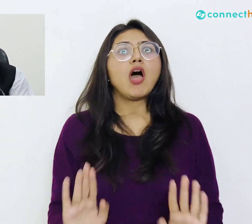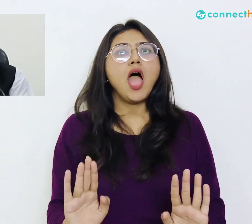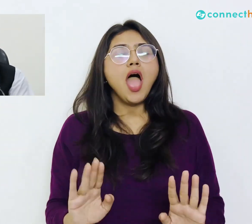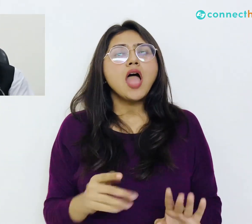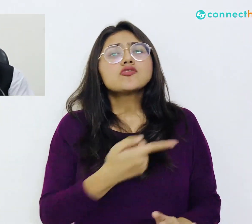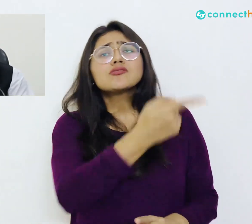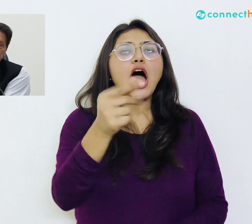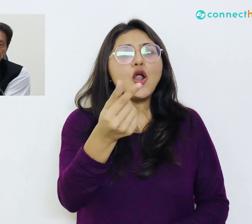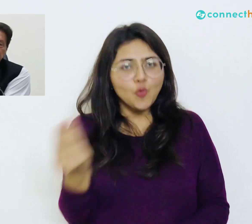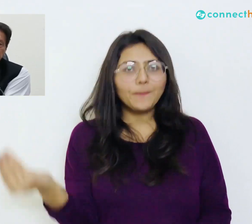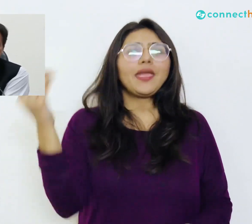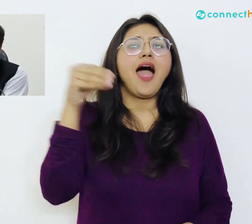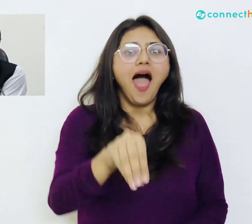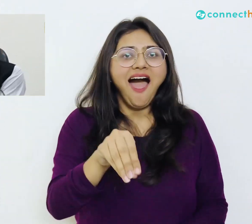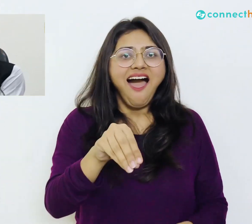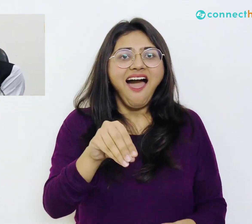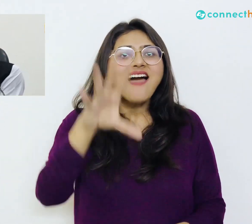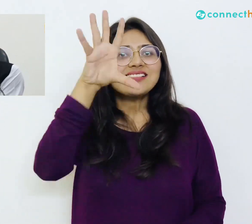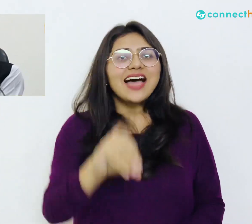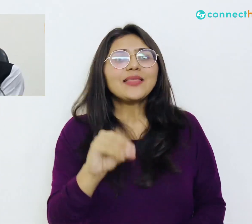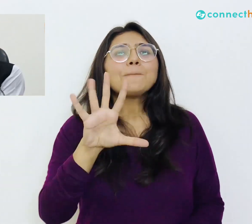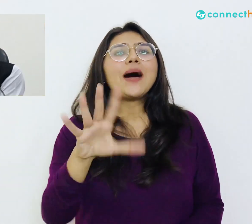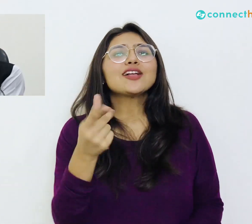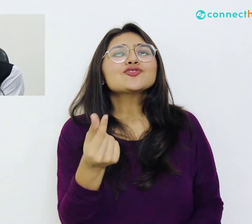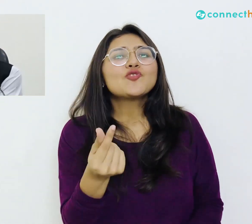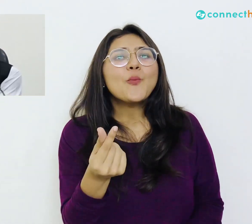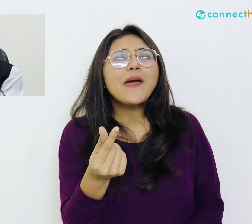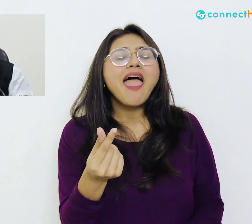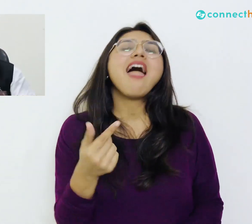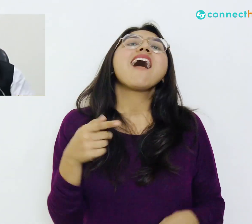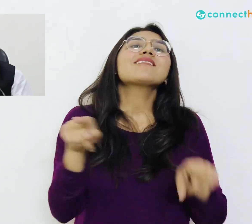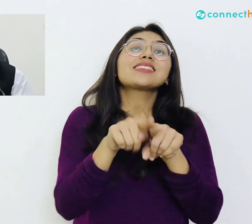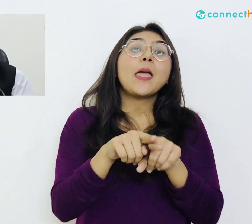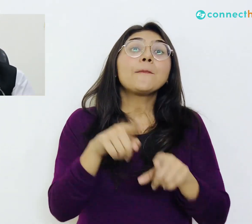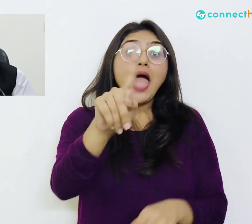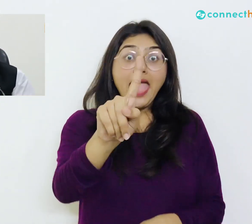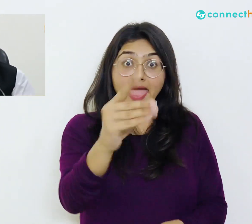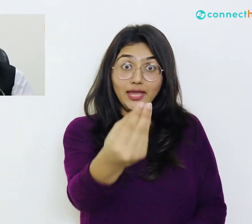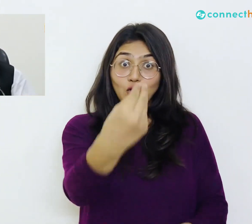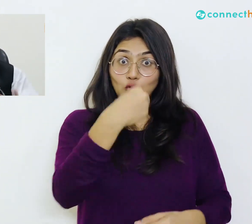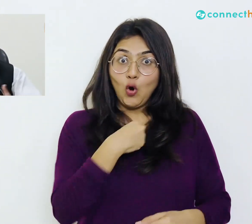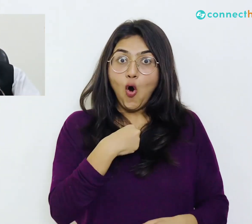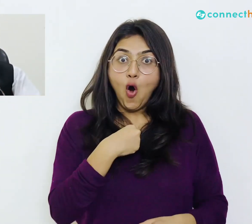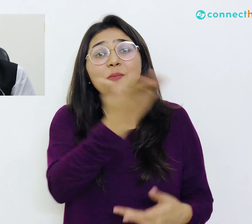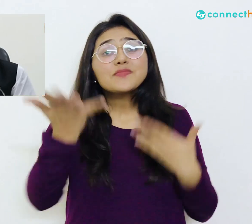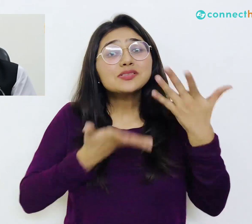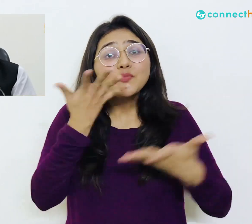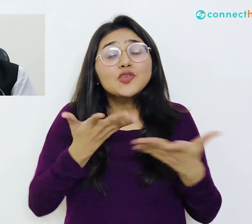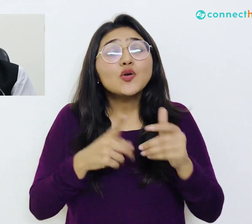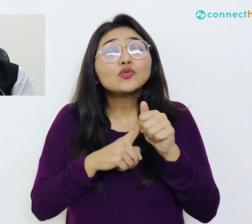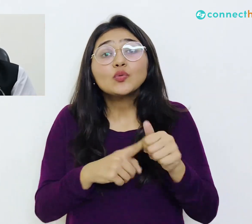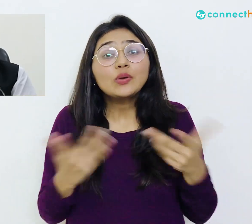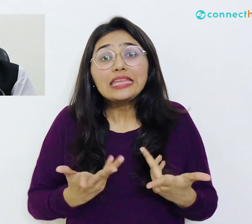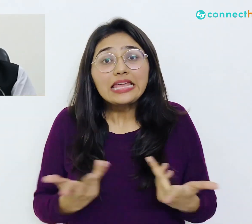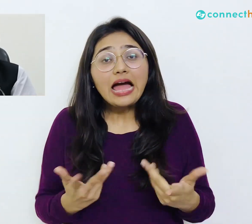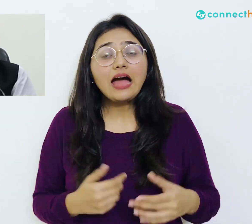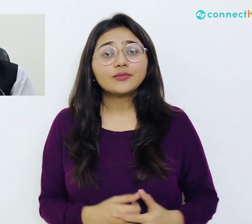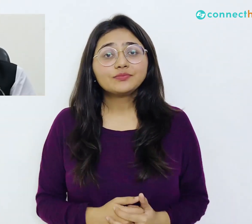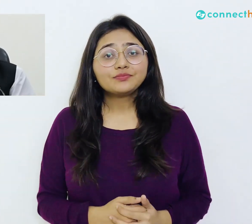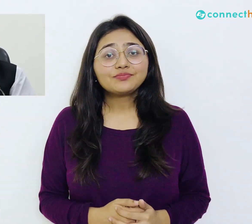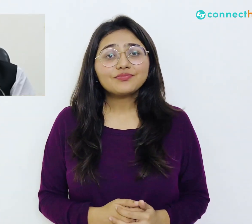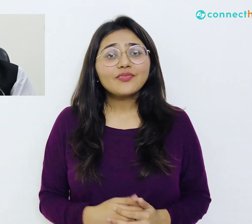آپ بھی اندراج کروائیں ان کا جو بھی ان کا جو آئی ڈی کارڈ اور جو ریکوائرمنٹس ہے. اور